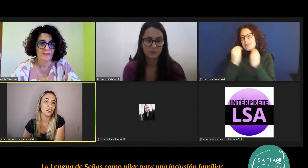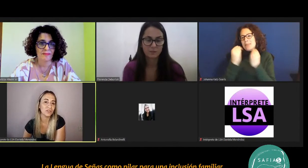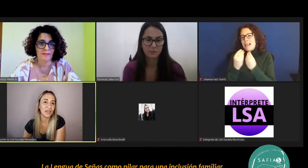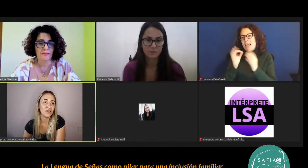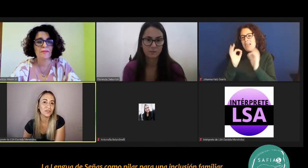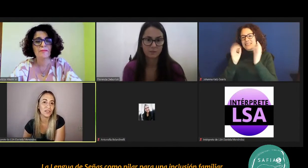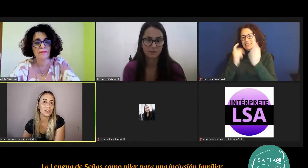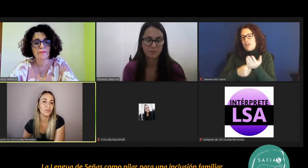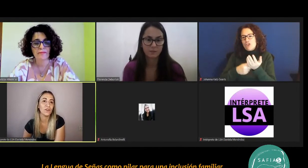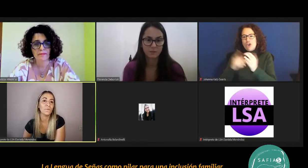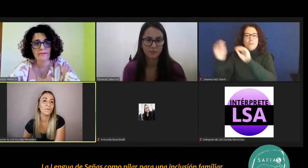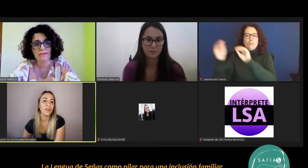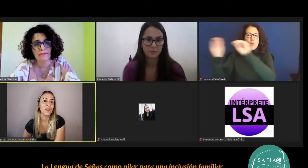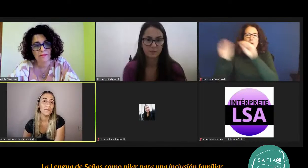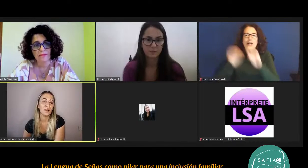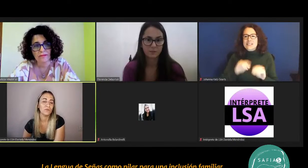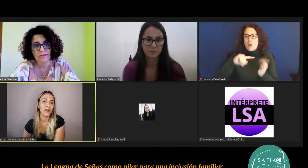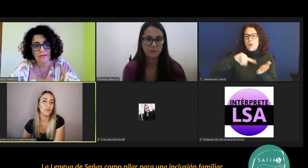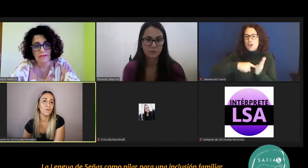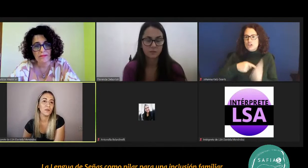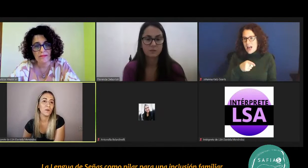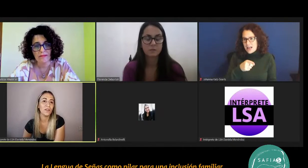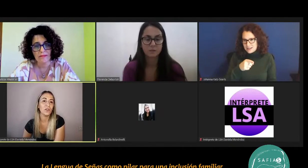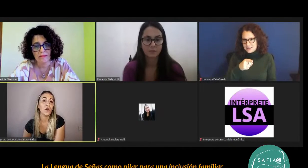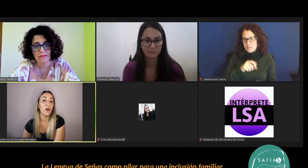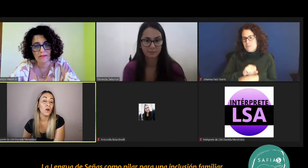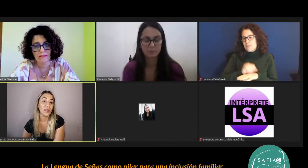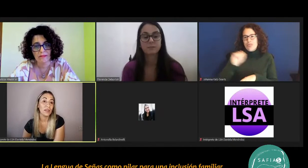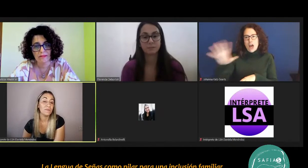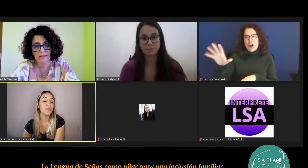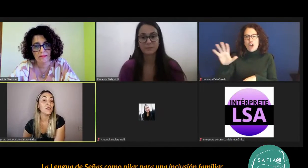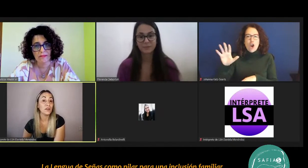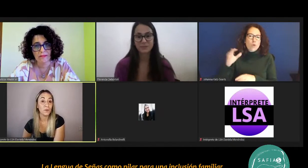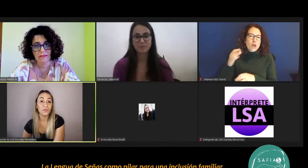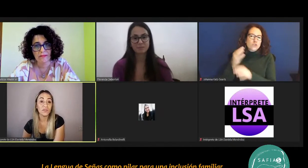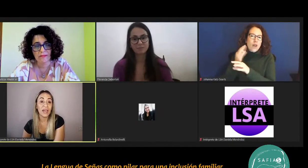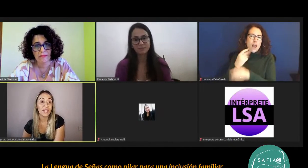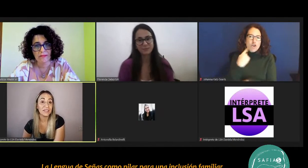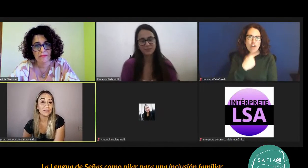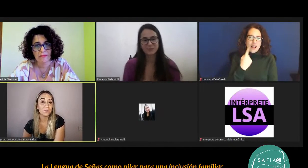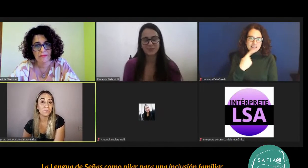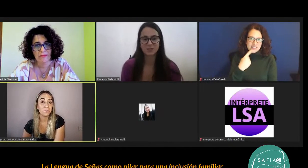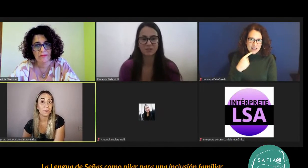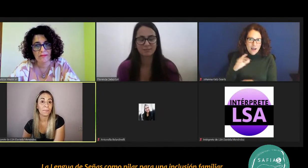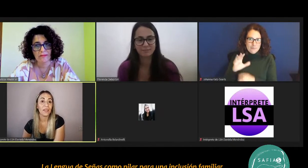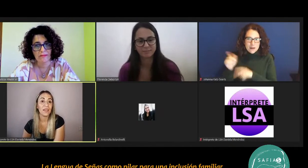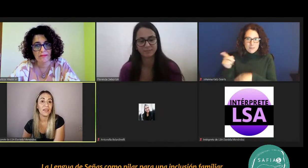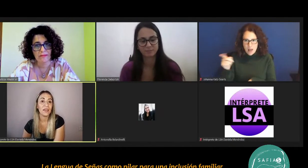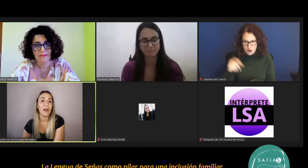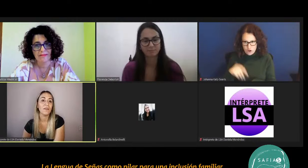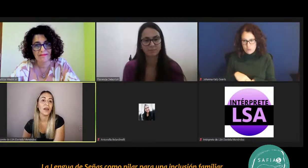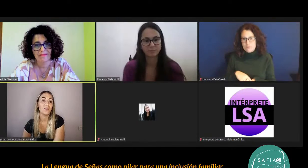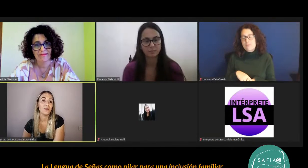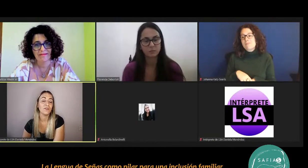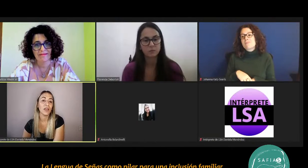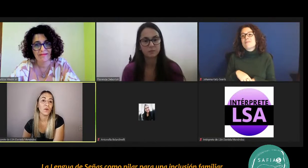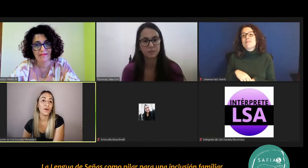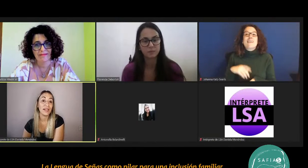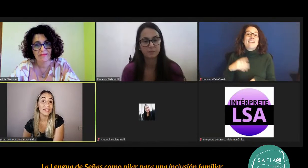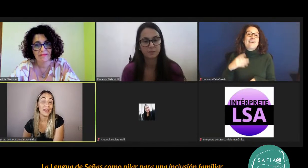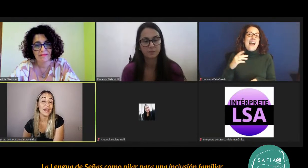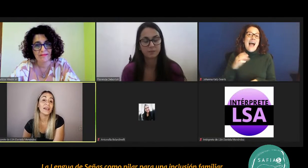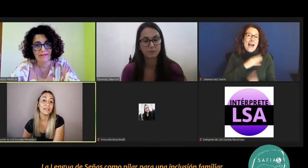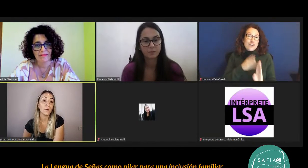Fueron pasando los años y ellos fueron preguntando, averiguando. Vinieron a Buenos Aires, donde había una